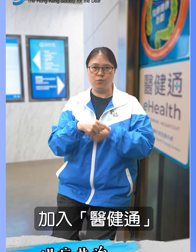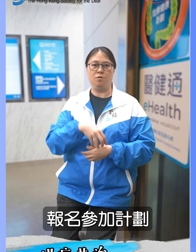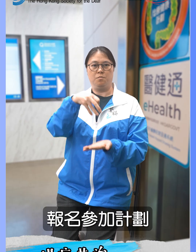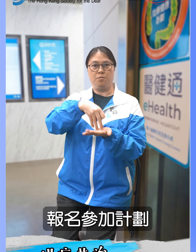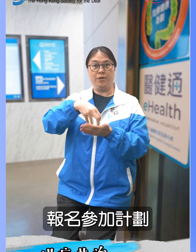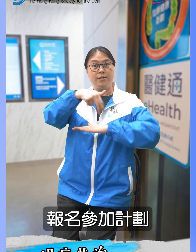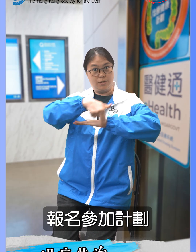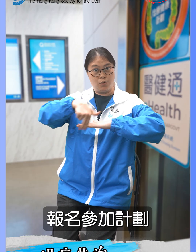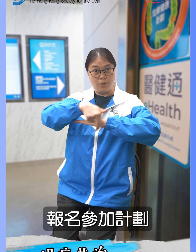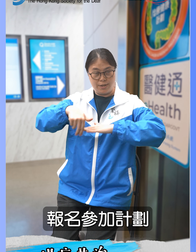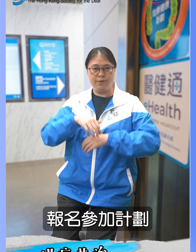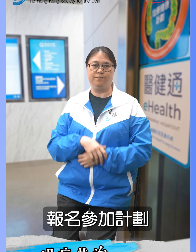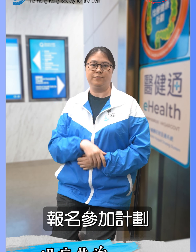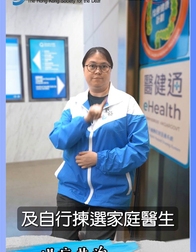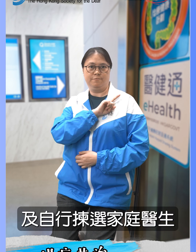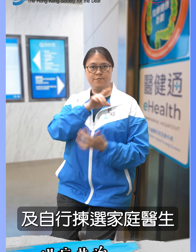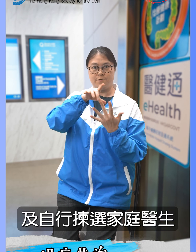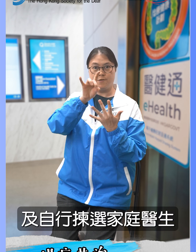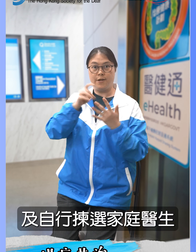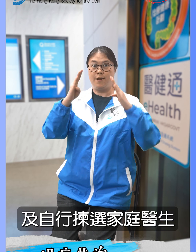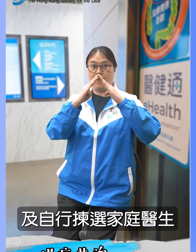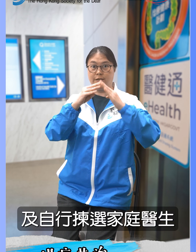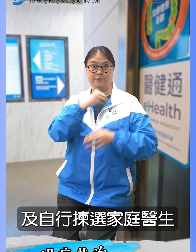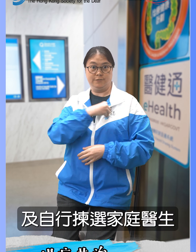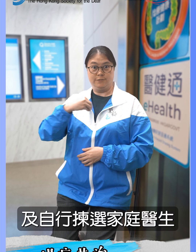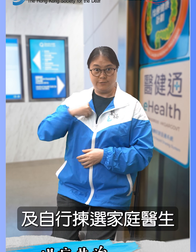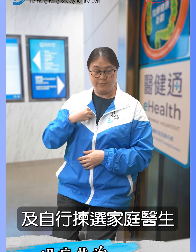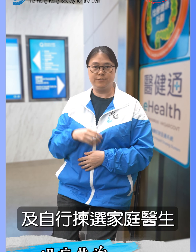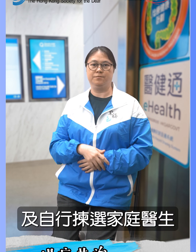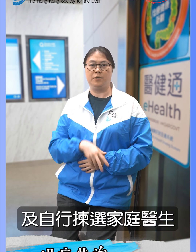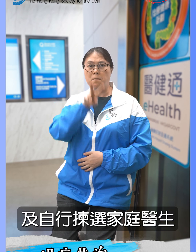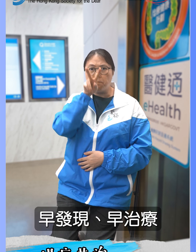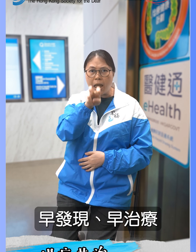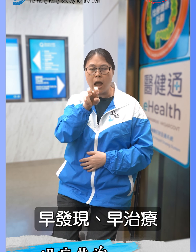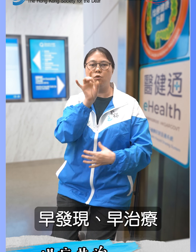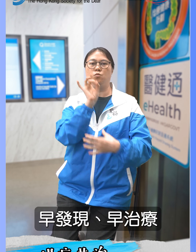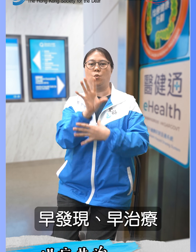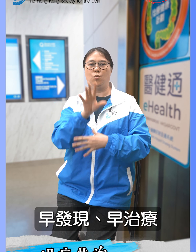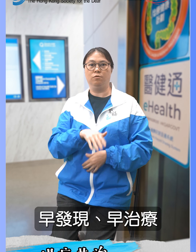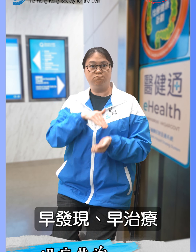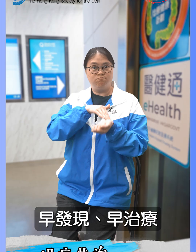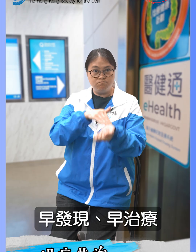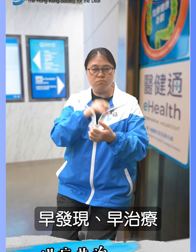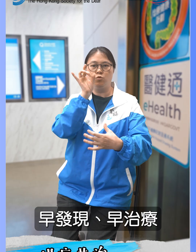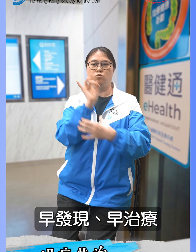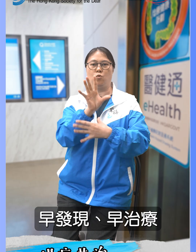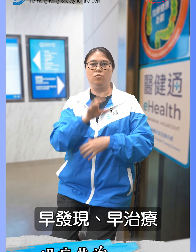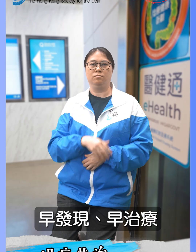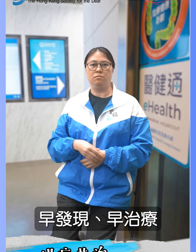報名參加計劃，同埋自行揀選家庭醫生，早發現早治療，